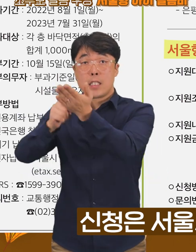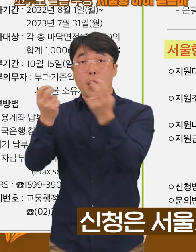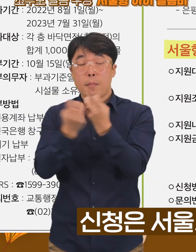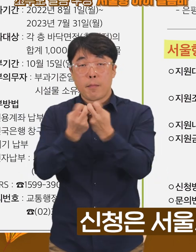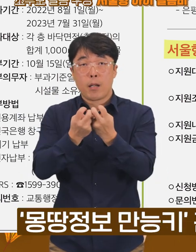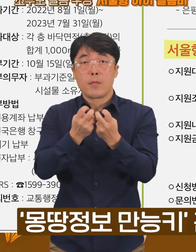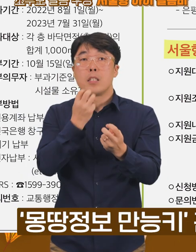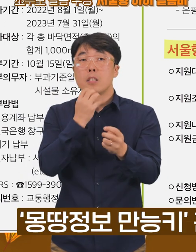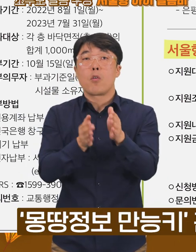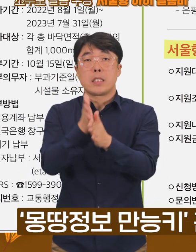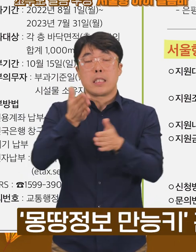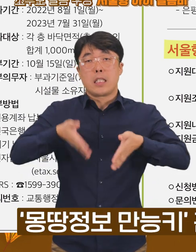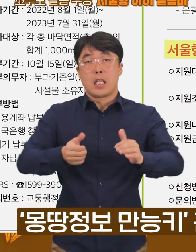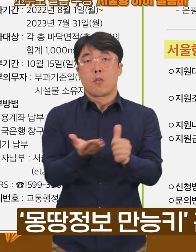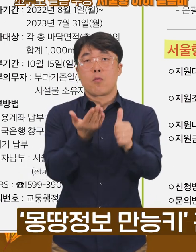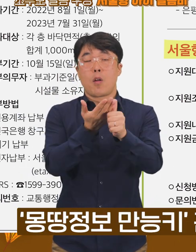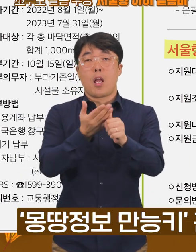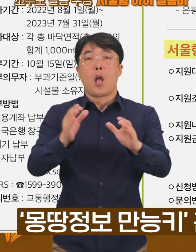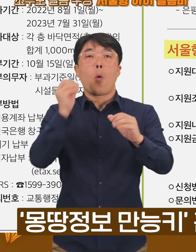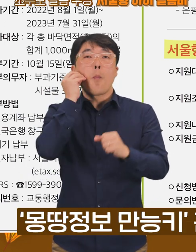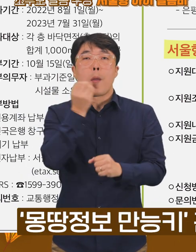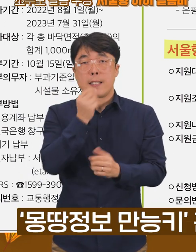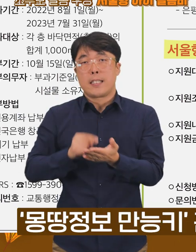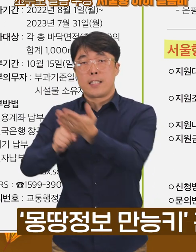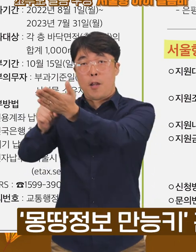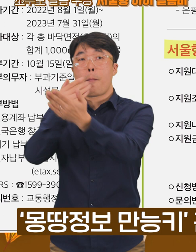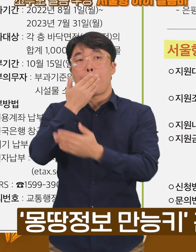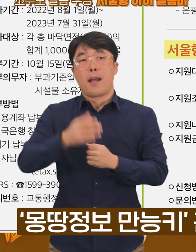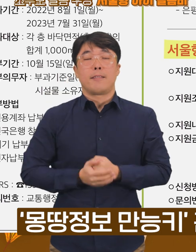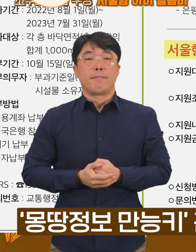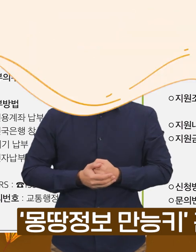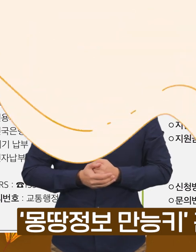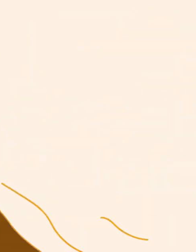출산휴가 종합포털 몽땅정보 만능키 홈페이지에서 하시면 됩니다.